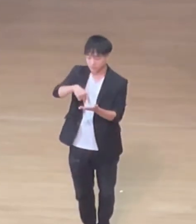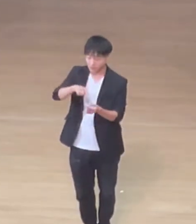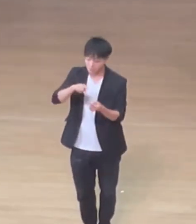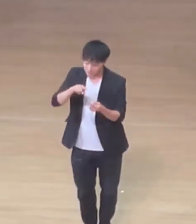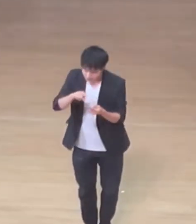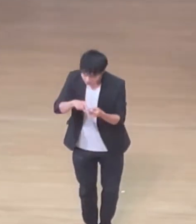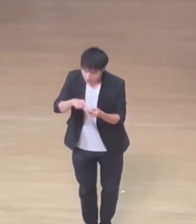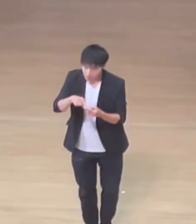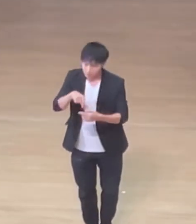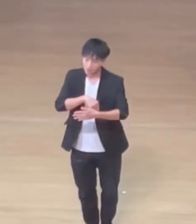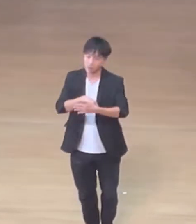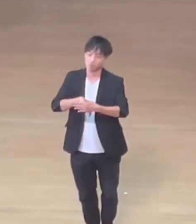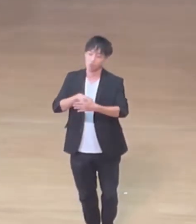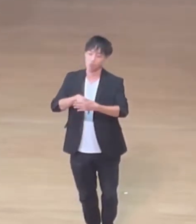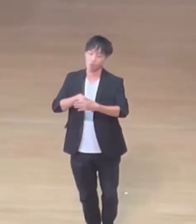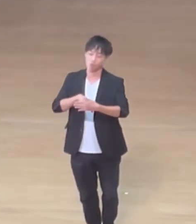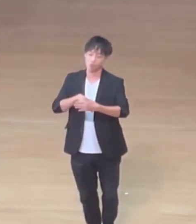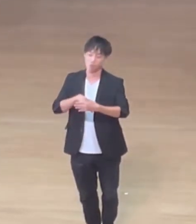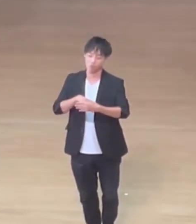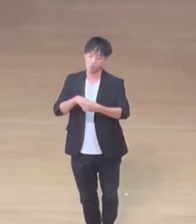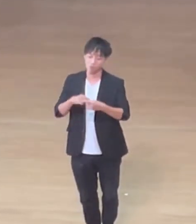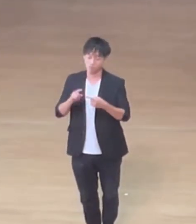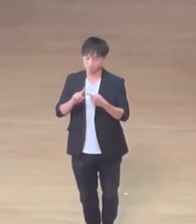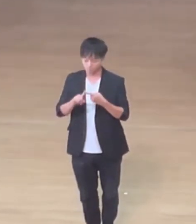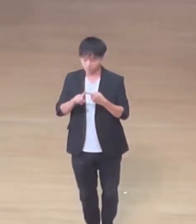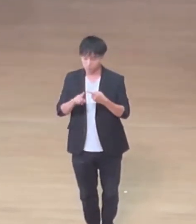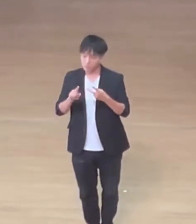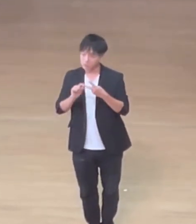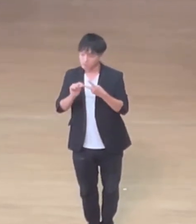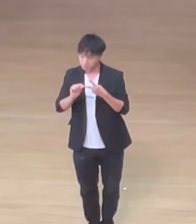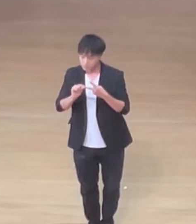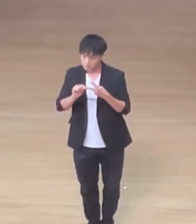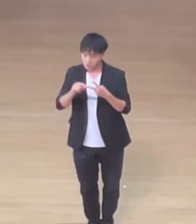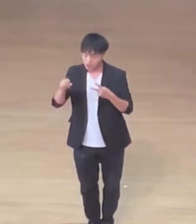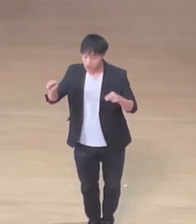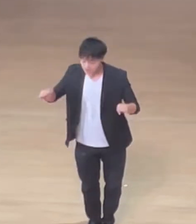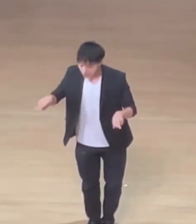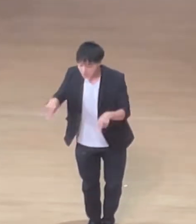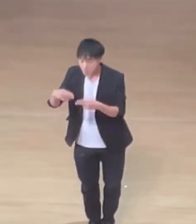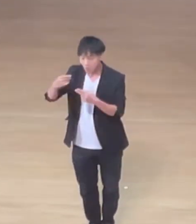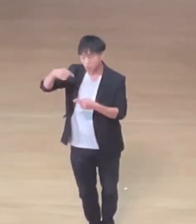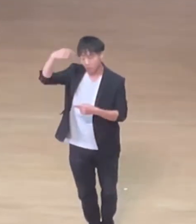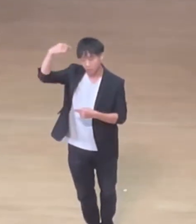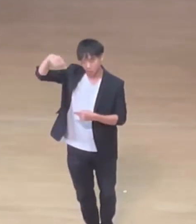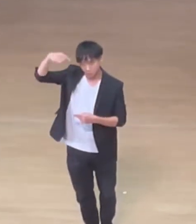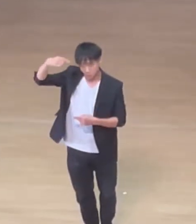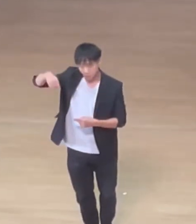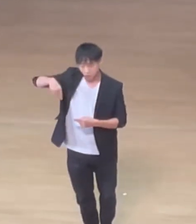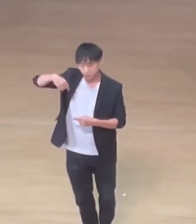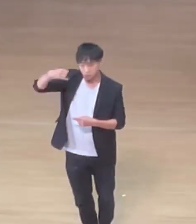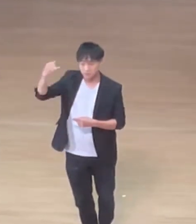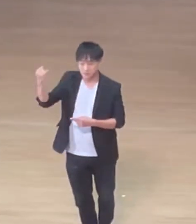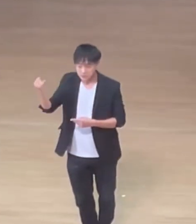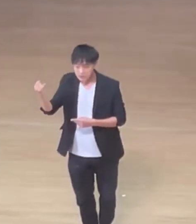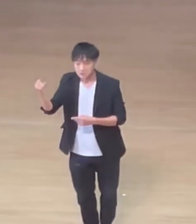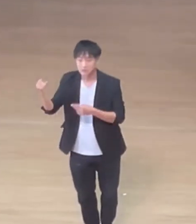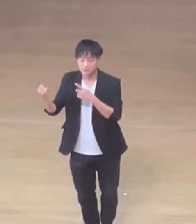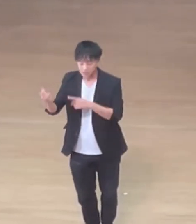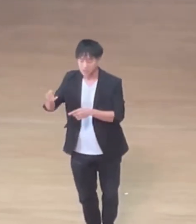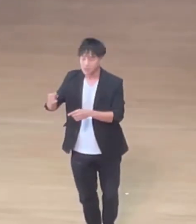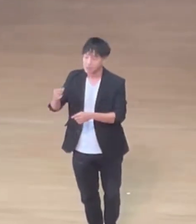。レッスンは専門の講師によって30分以上行われること